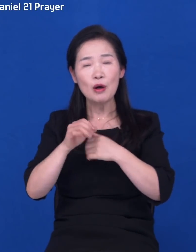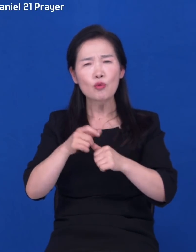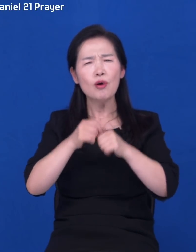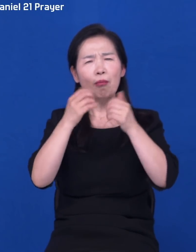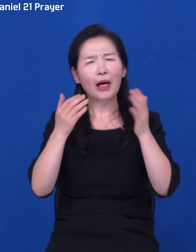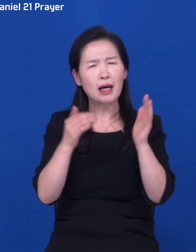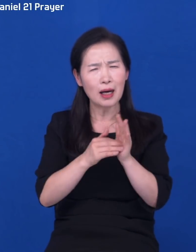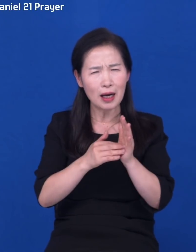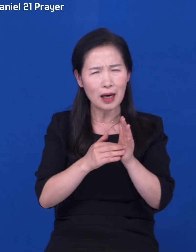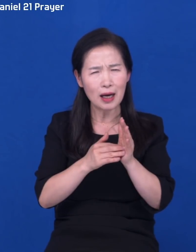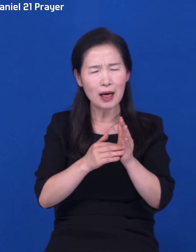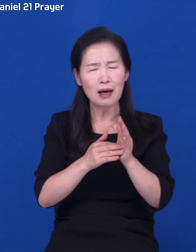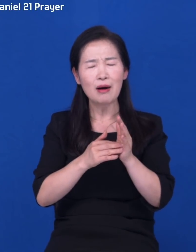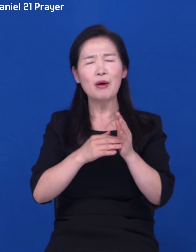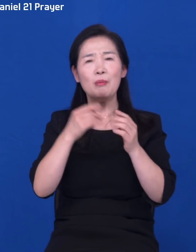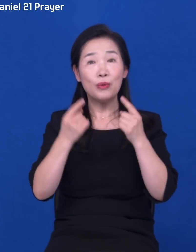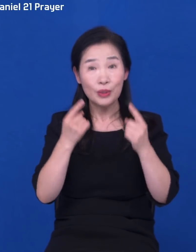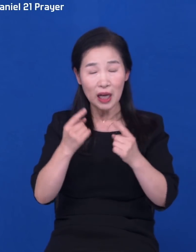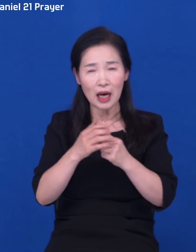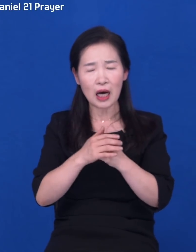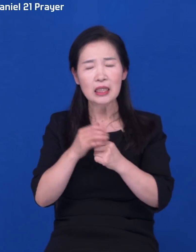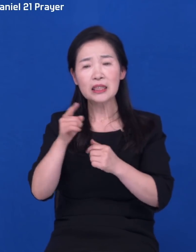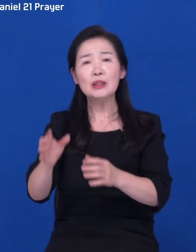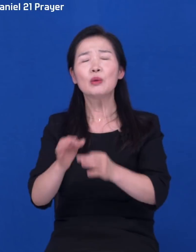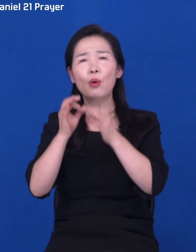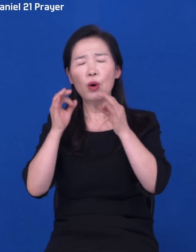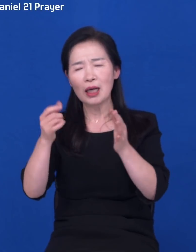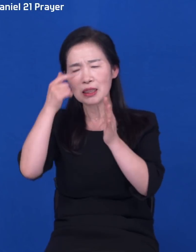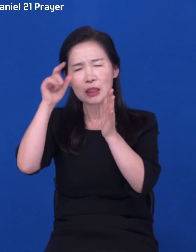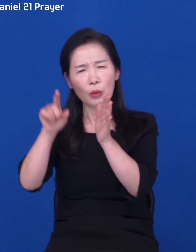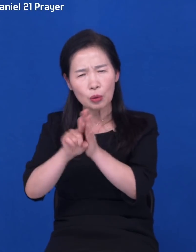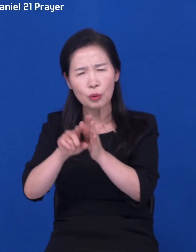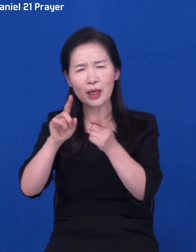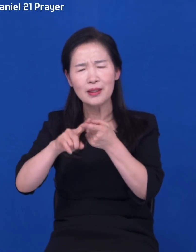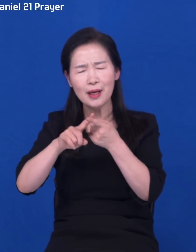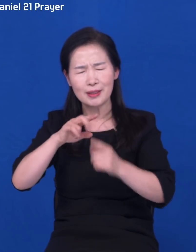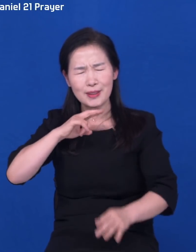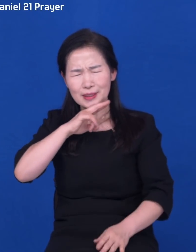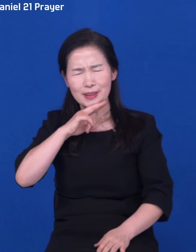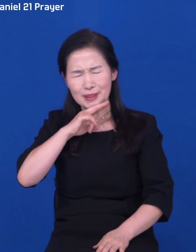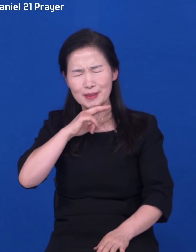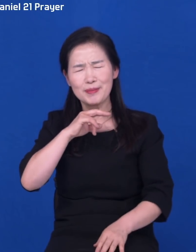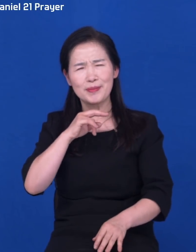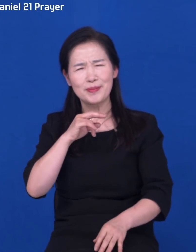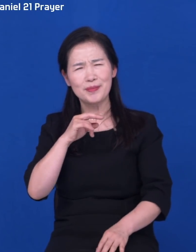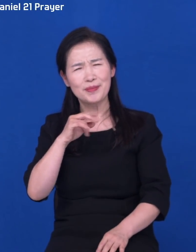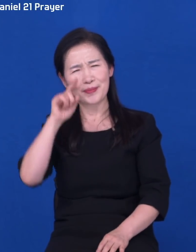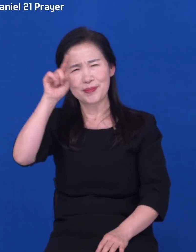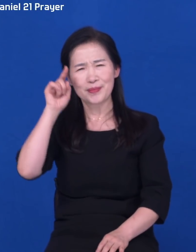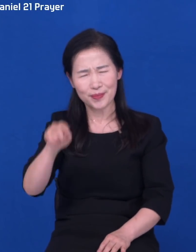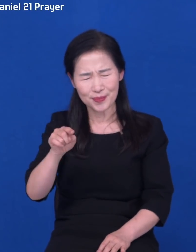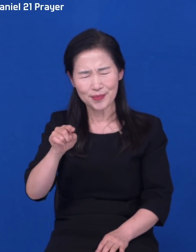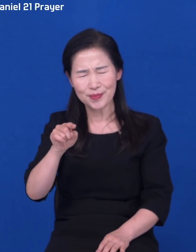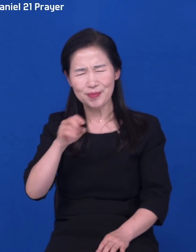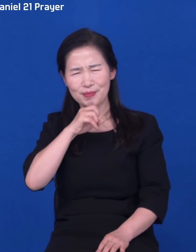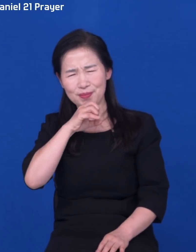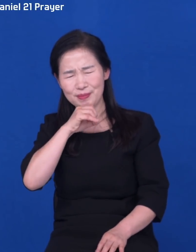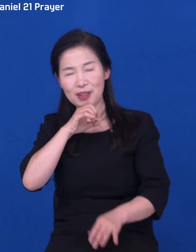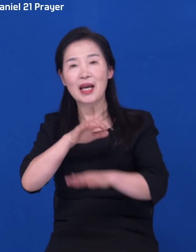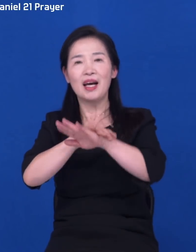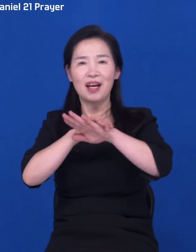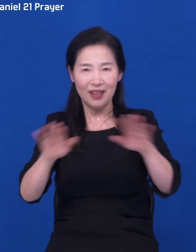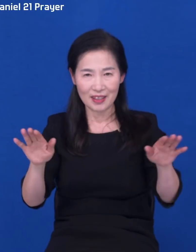그동안 되게 찝찝하게 했던 기독교가 어떤 건지가 그 순간 풀어진 거예요. 예수가 천국문의 열쇠네.